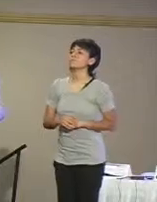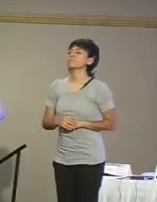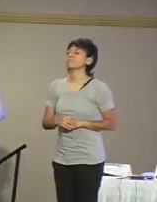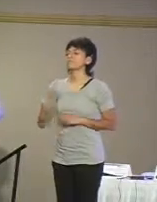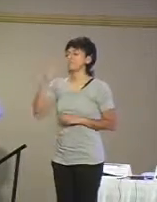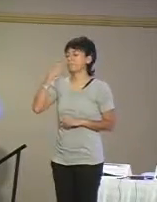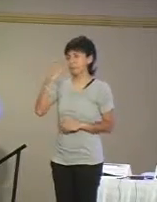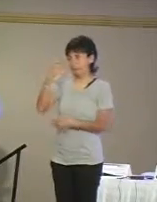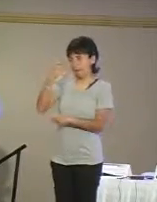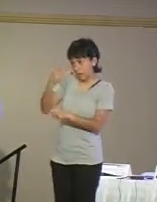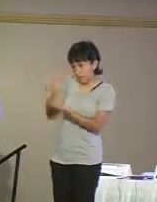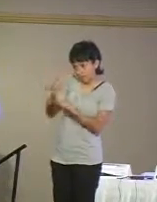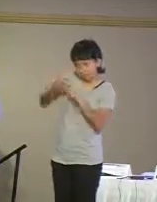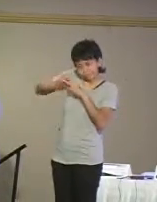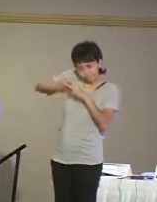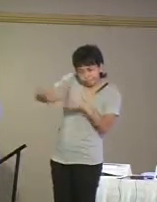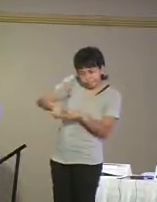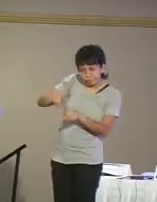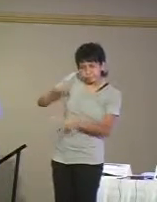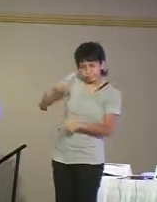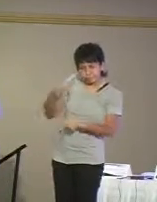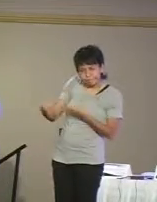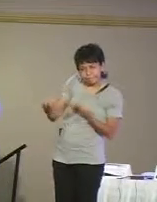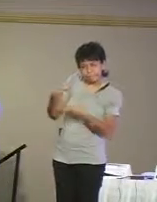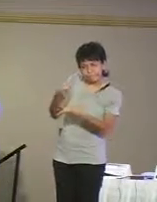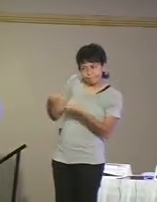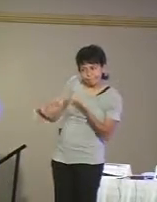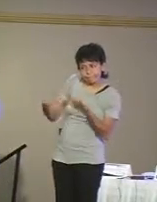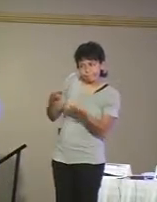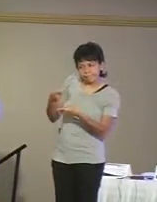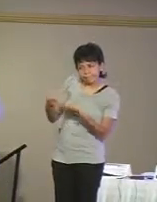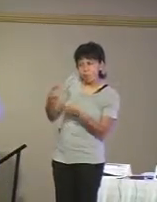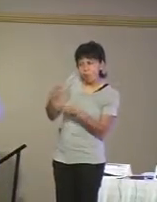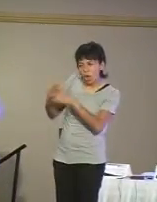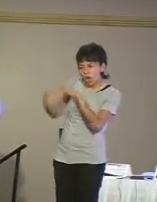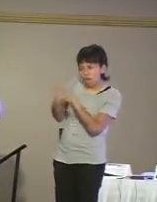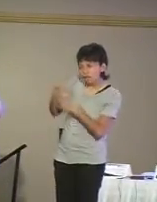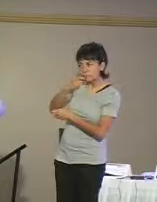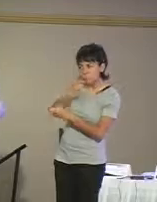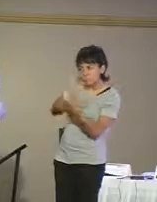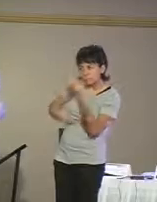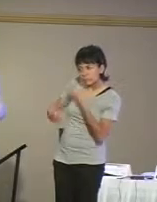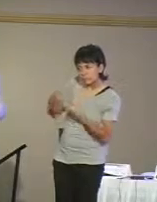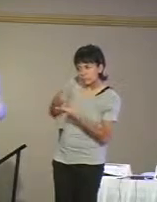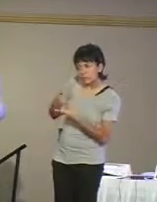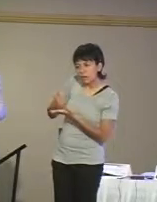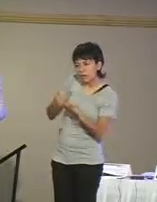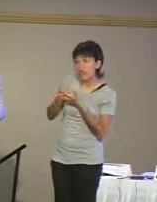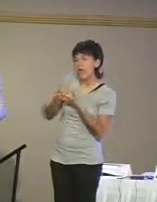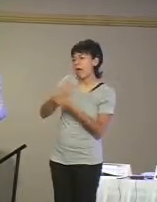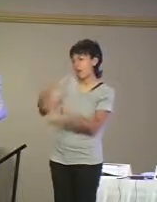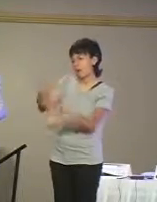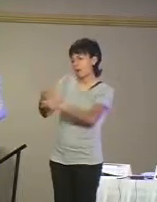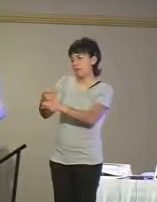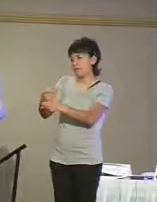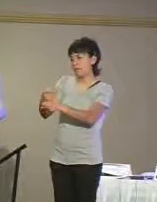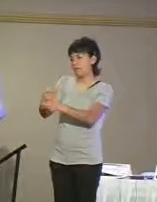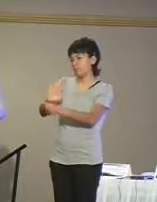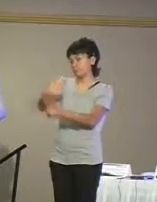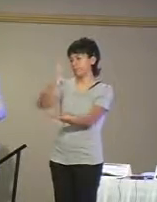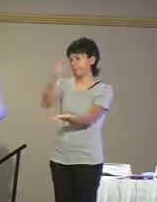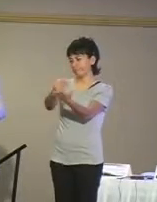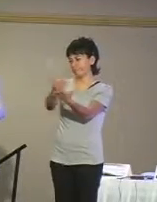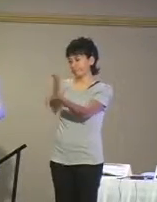empieza a estar muy atentos a los cambios y fundamentos que vamos a detenernos en un receso porque verdaderamente